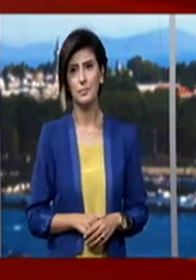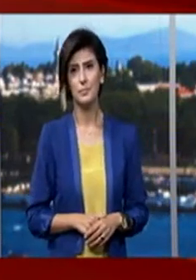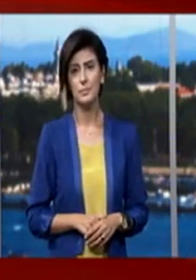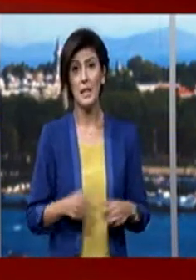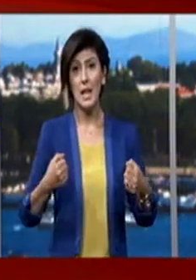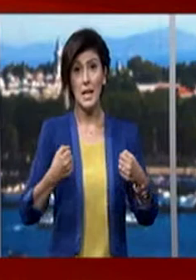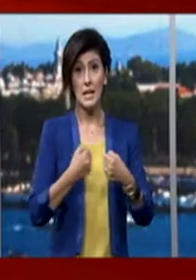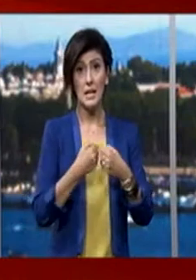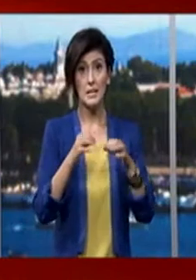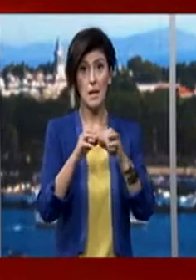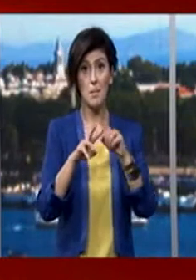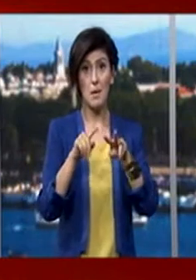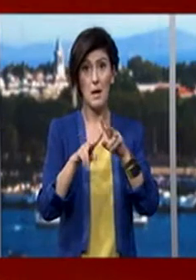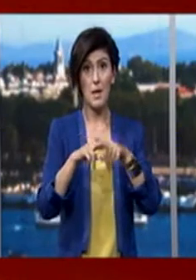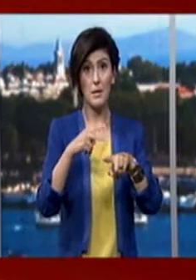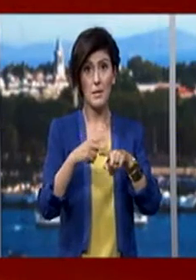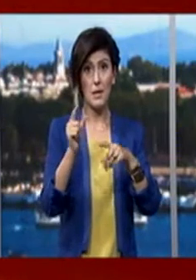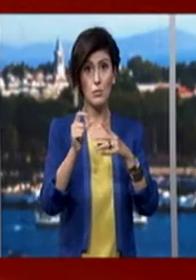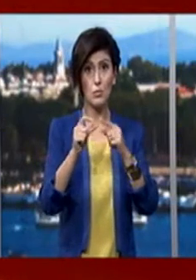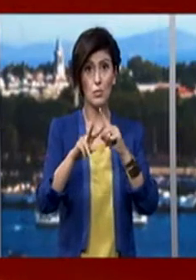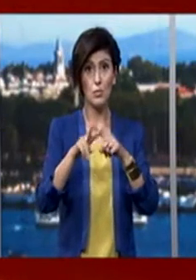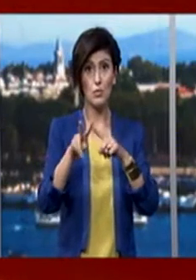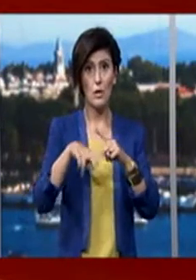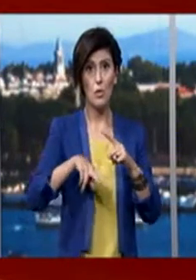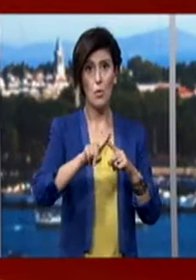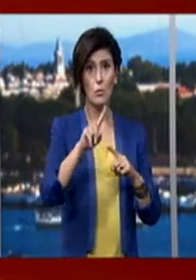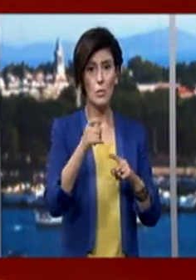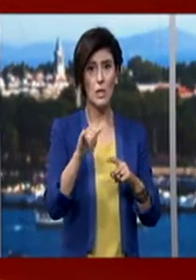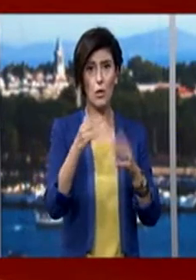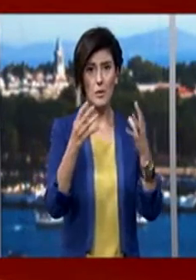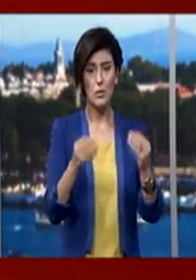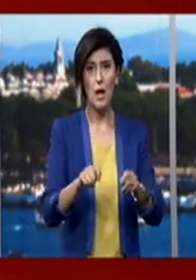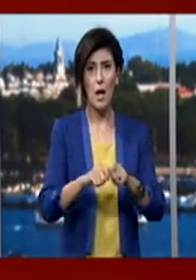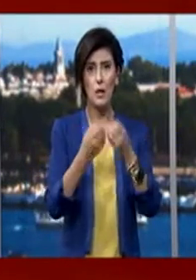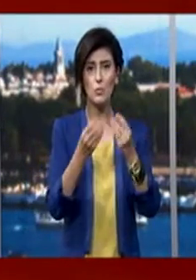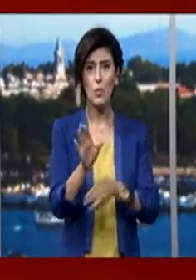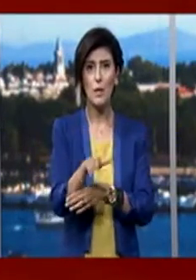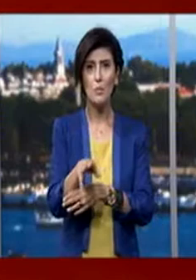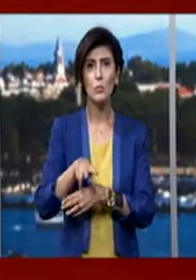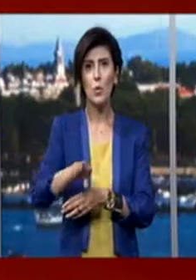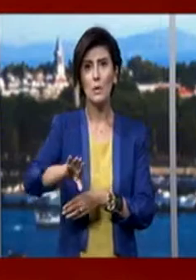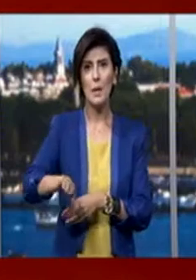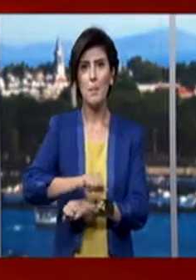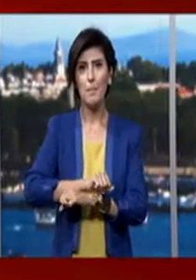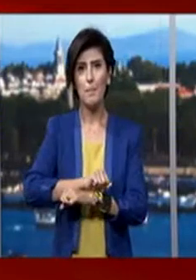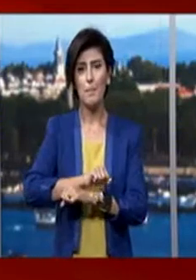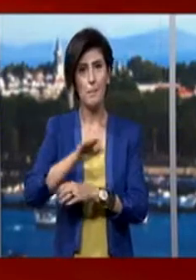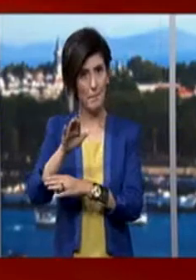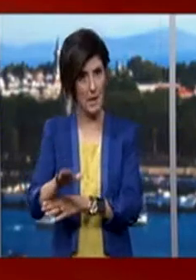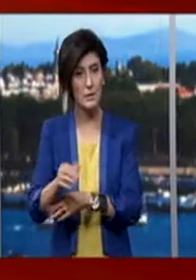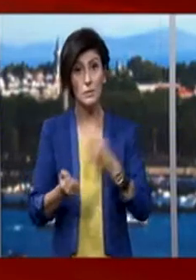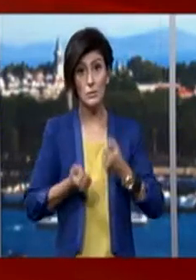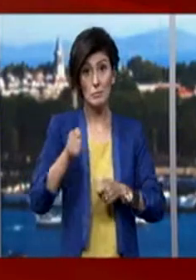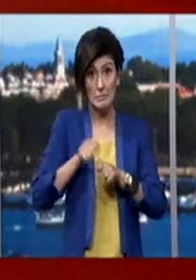Kaza Banaz Uşak yolunun 19. kilometresinde meydana geldi. Arıza yapan kamyon yol kenarında park etti. Sürücü arızayı